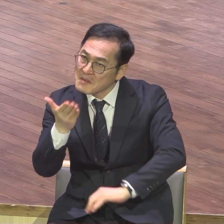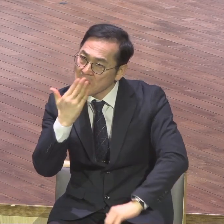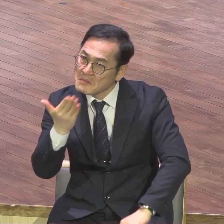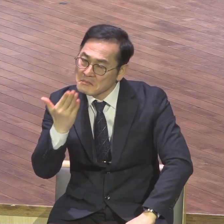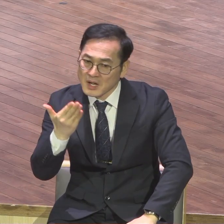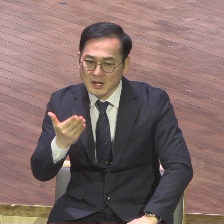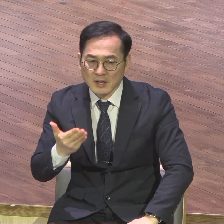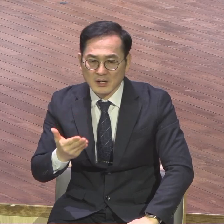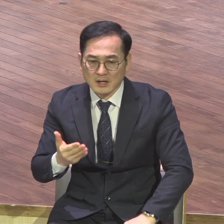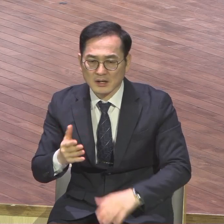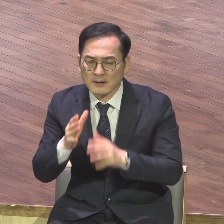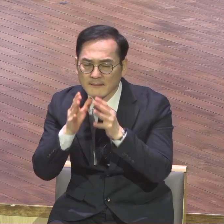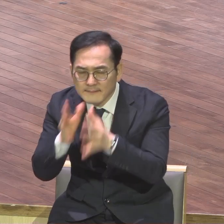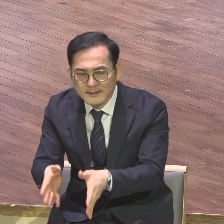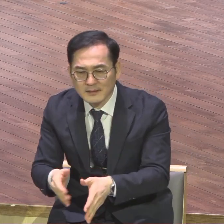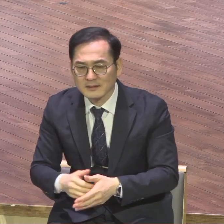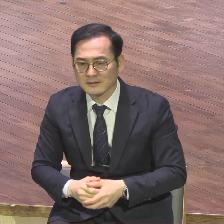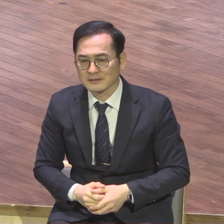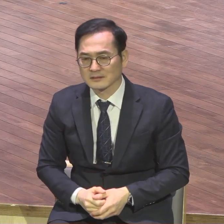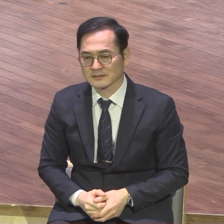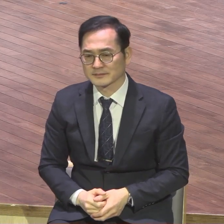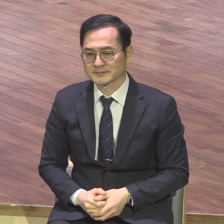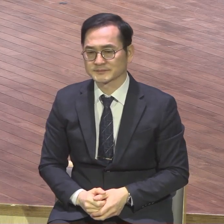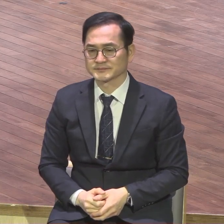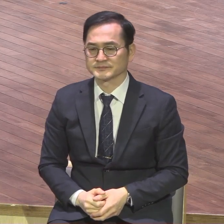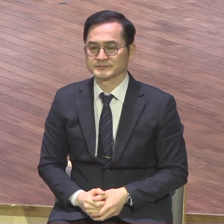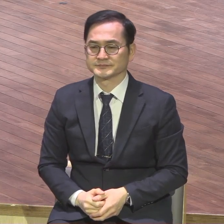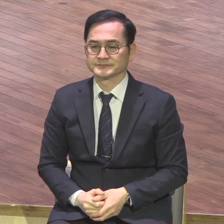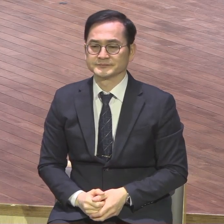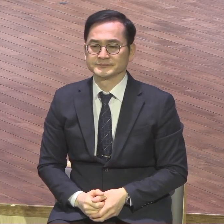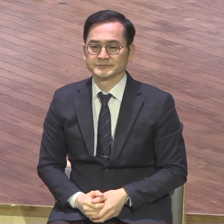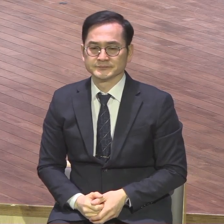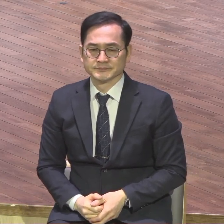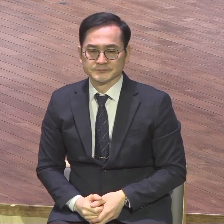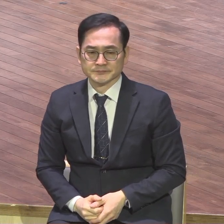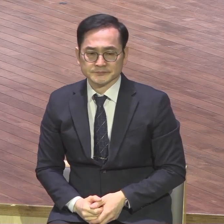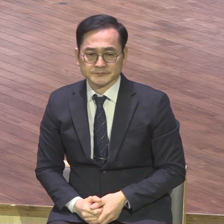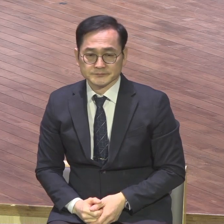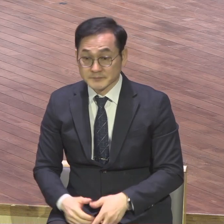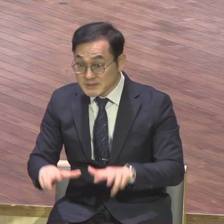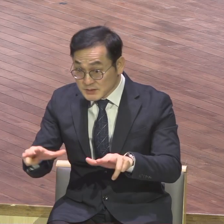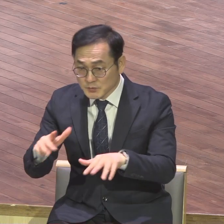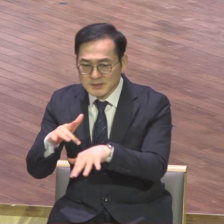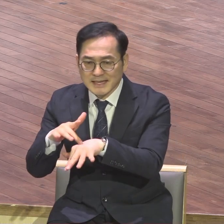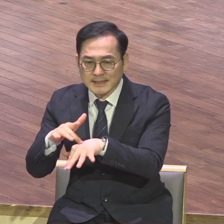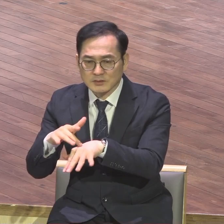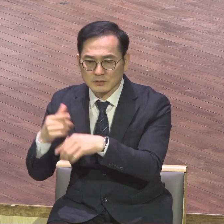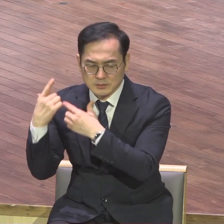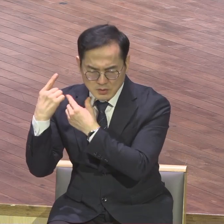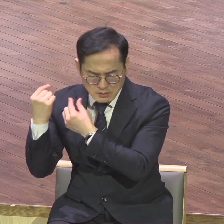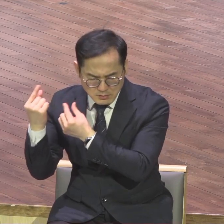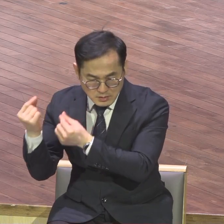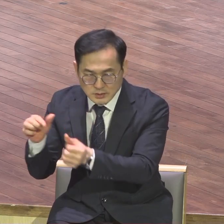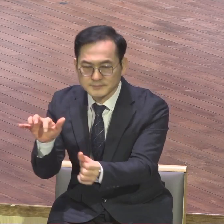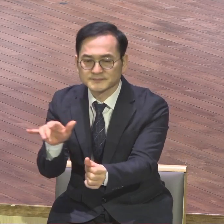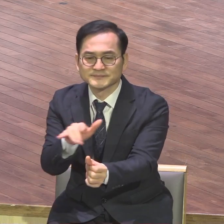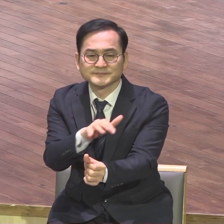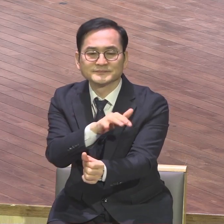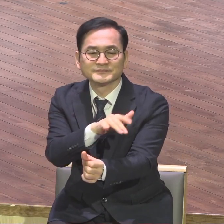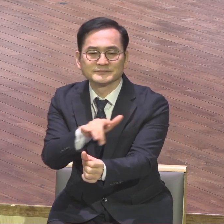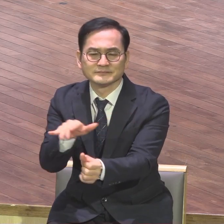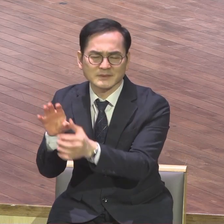창세기 3장 사건이 그렇게 일어난 것입니다. 지금 또 사단은 동일하게 똑같은